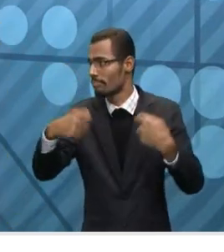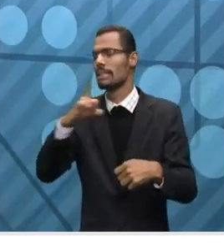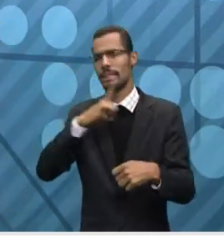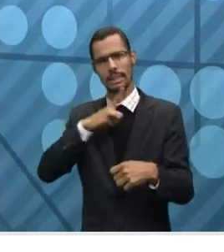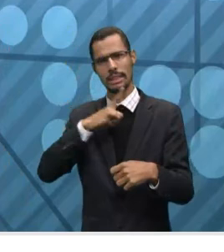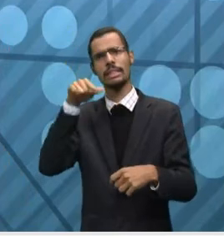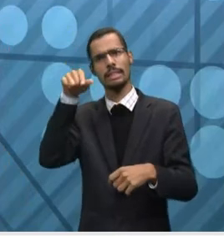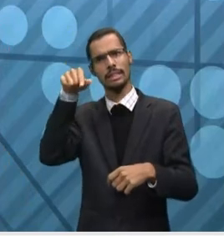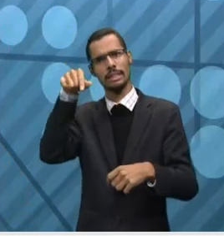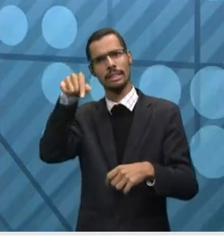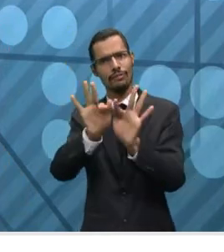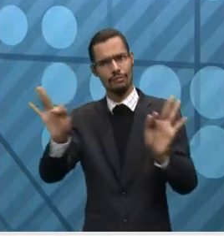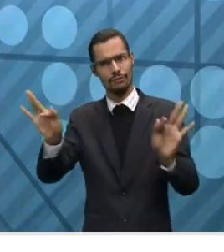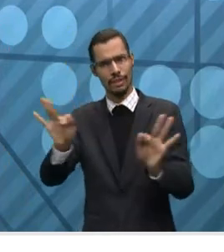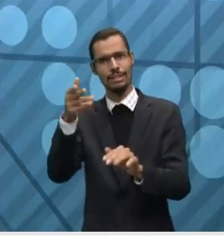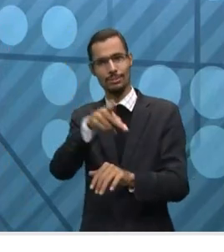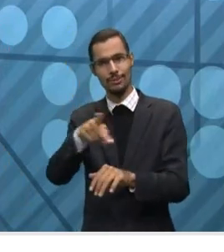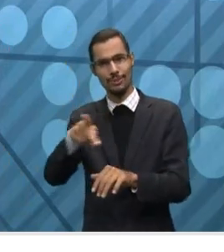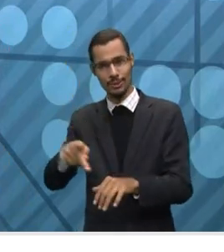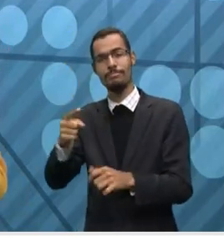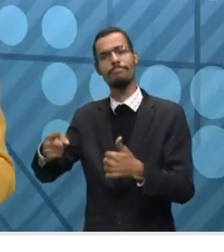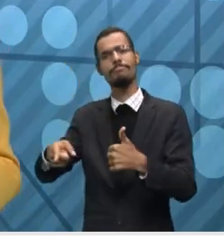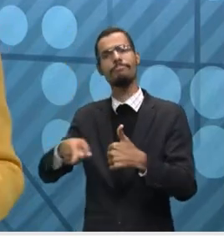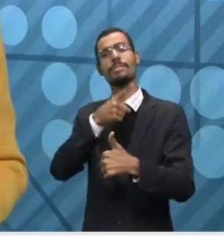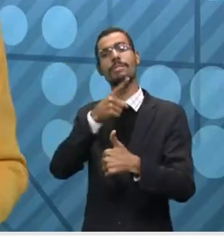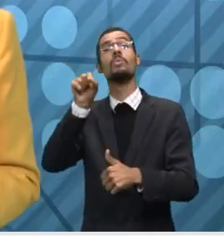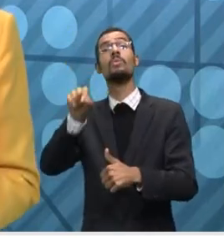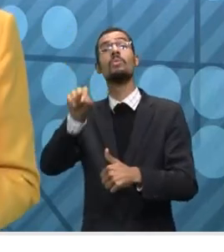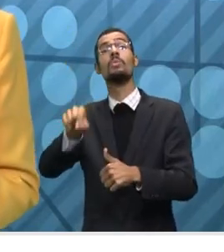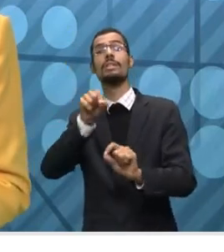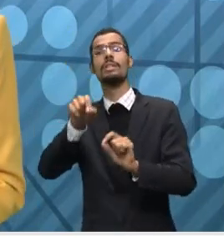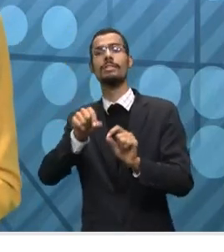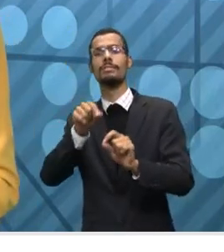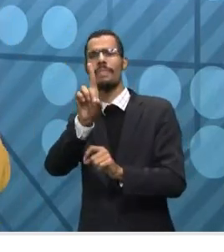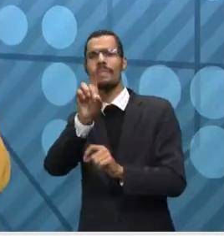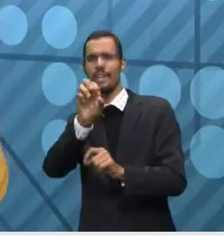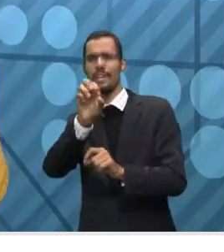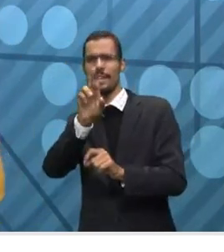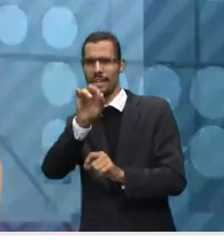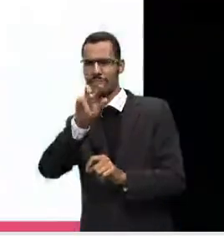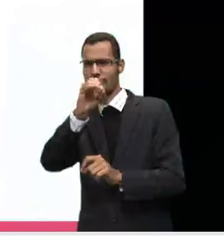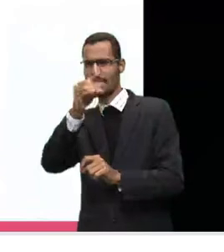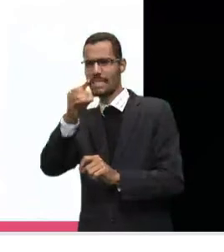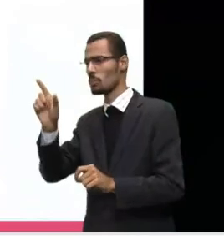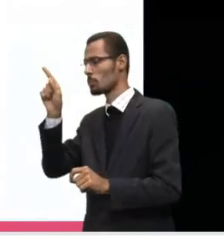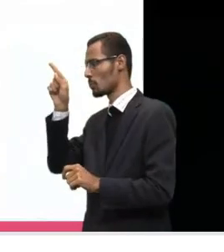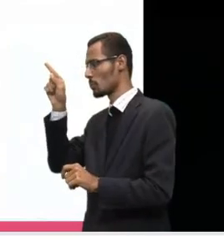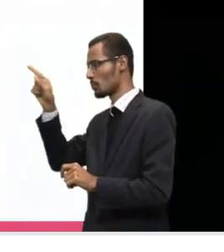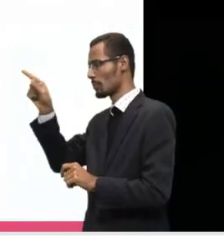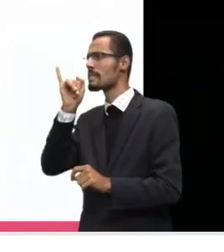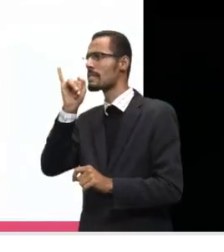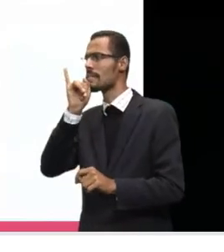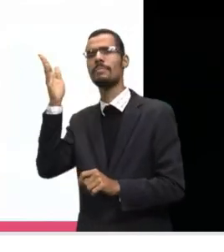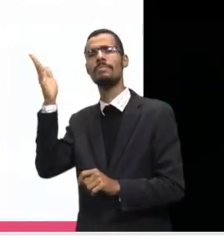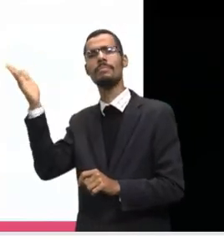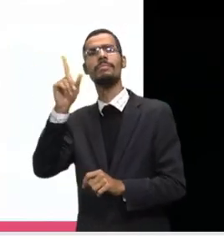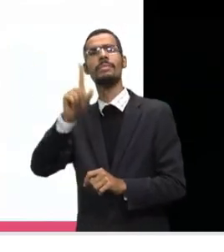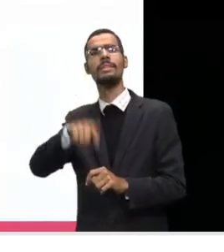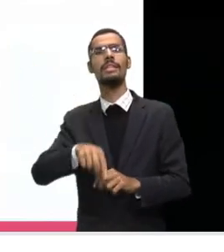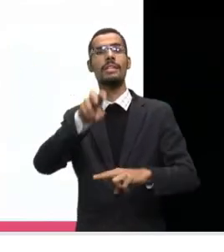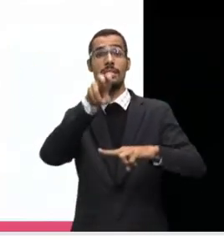ali naquela fala da professora Cláudia? O primeiro é o processo de derivação. No quadro, trouxe para você o exemplo